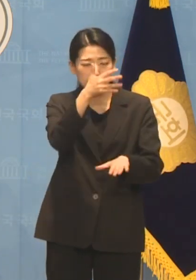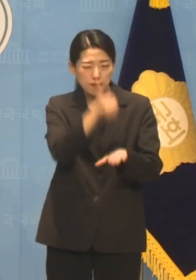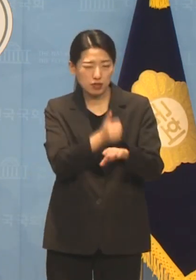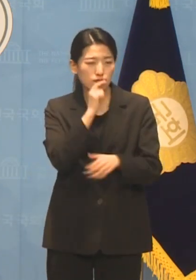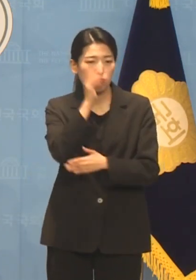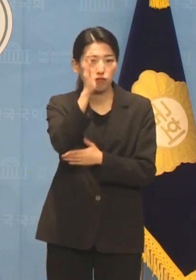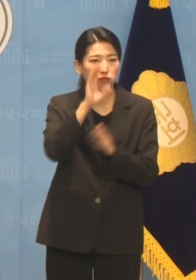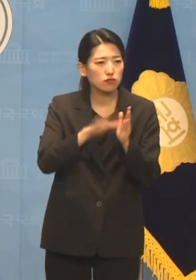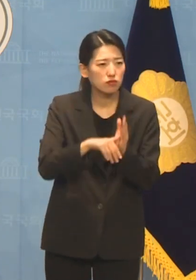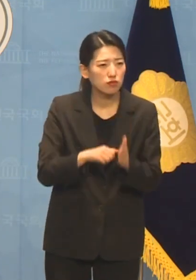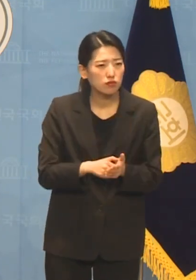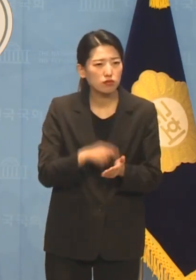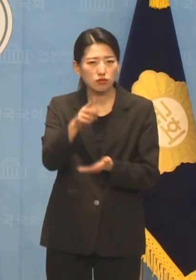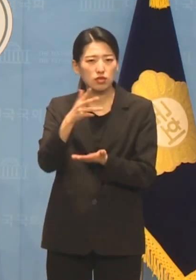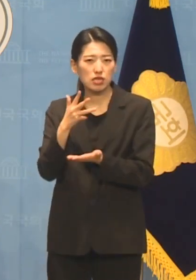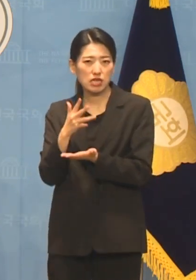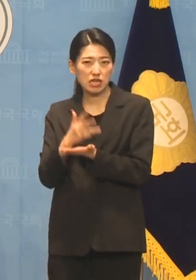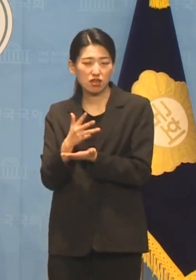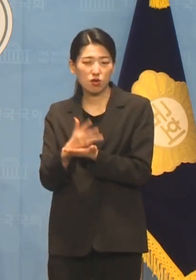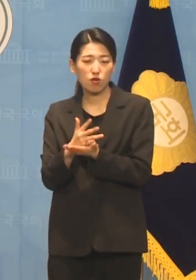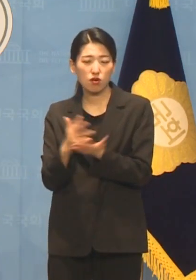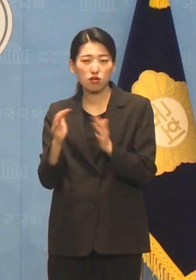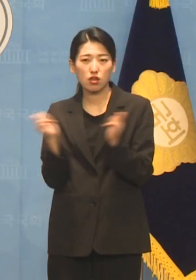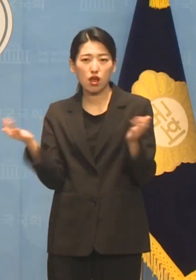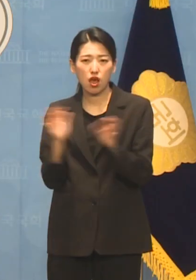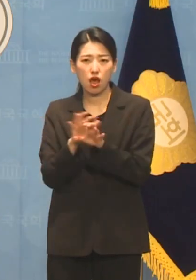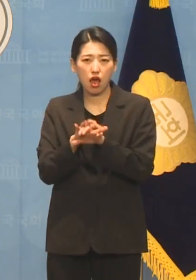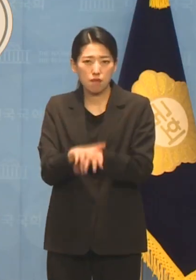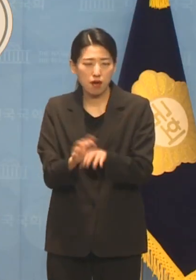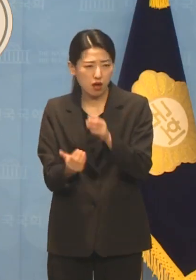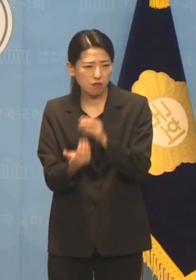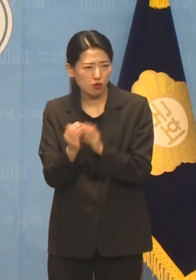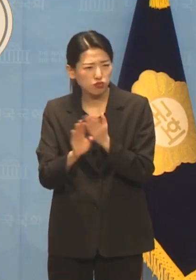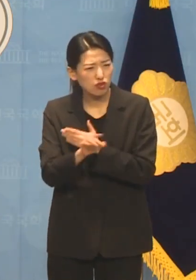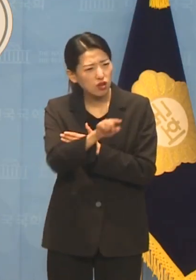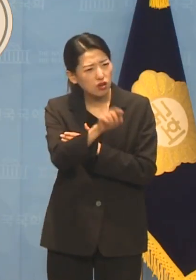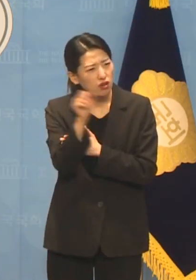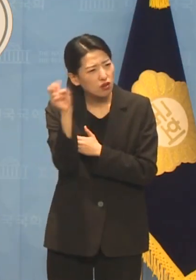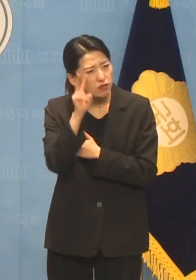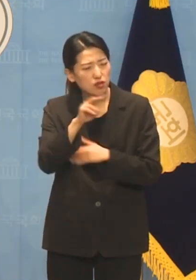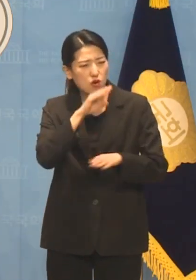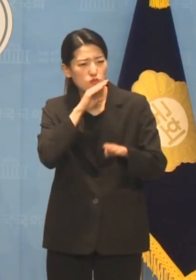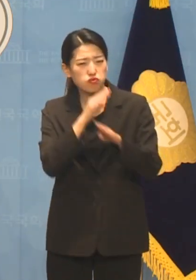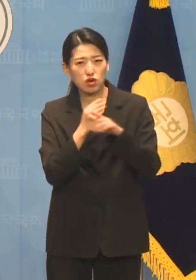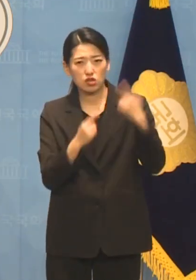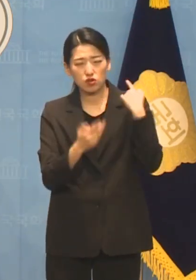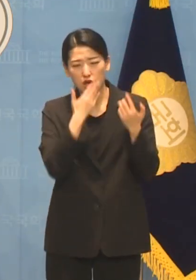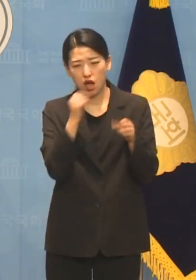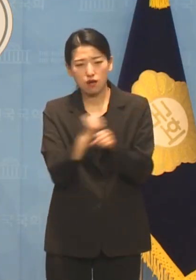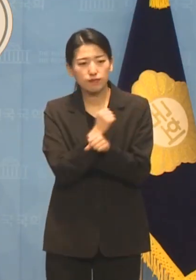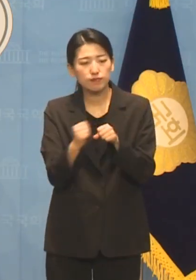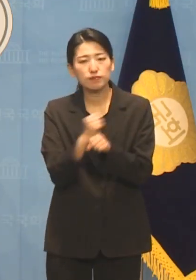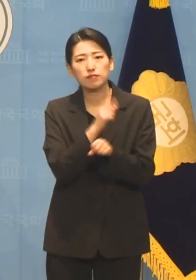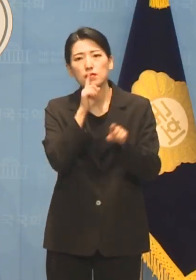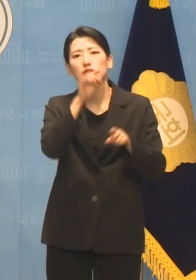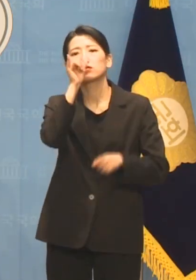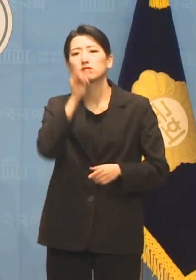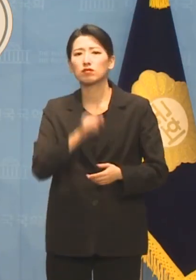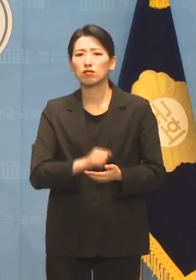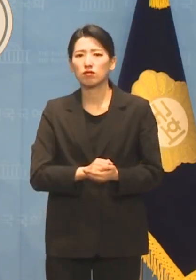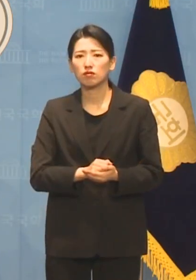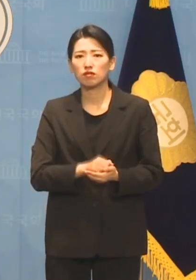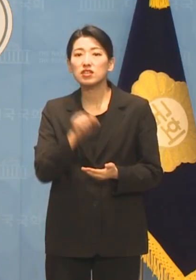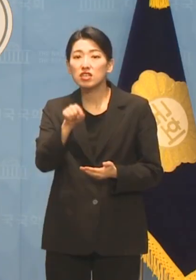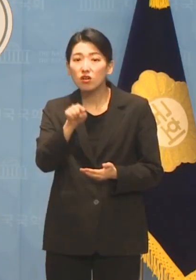참사 관련 발언을 계기로 이태원 참사 대북 공작설이 다시 확산되고 있습니다. 이에 허위조작 감시단은 좀비 채널에